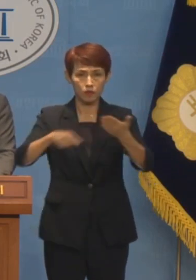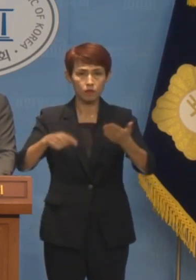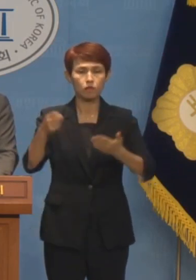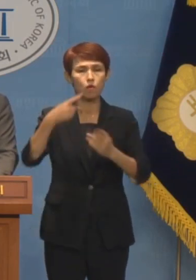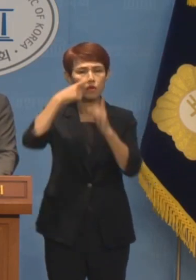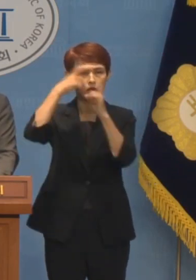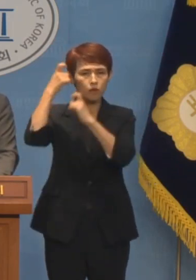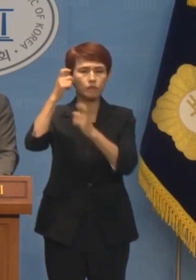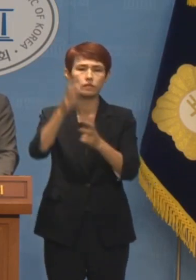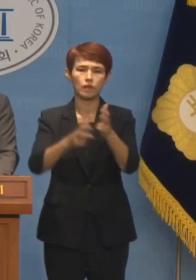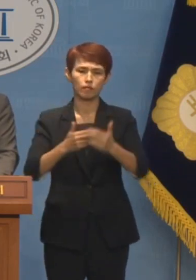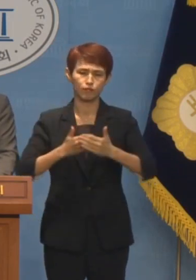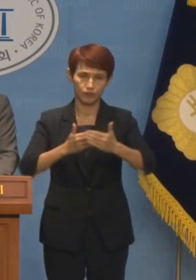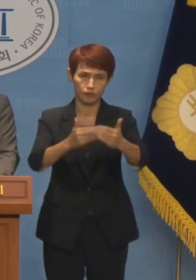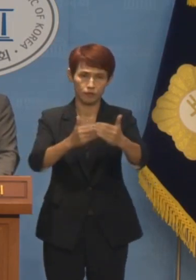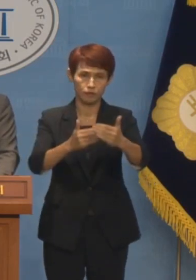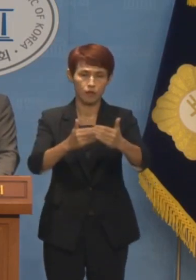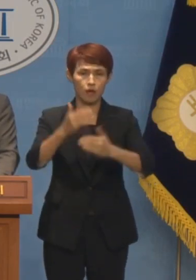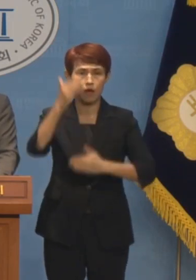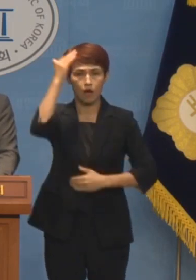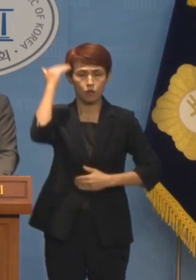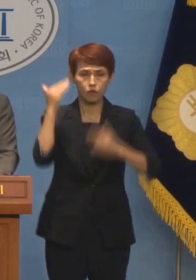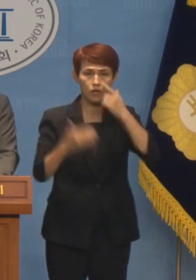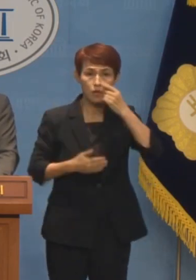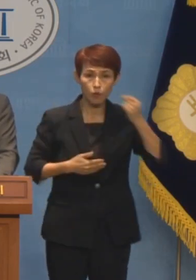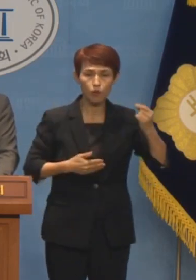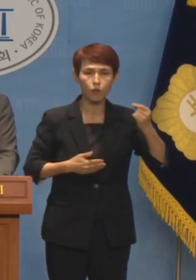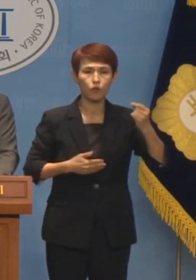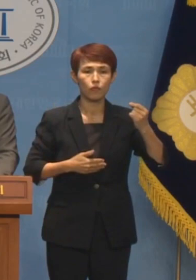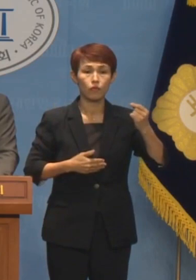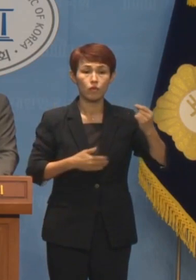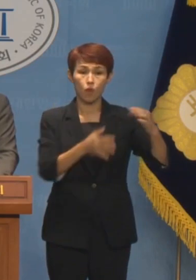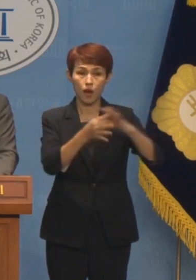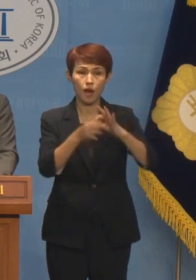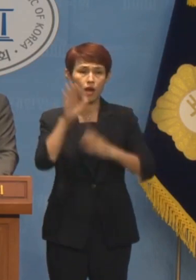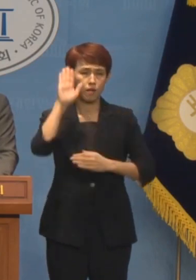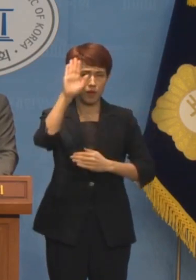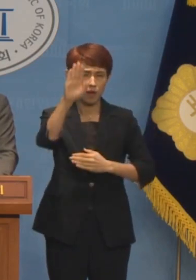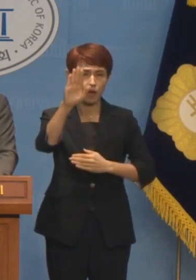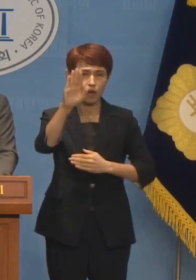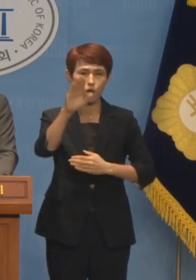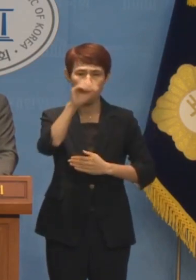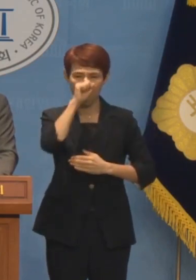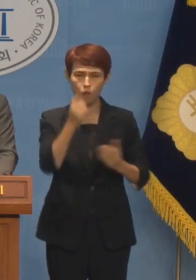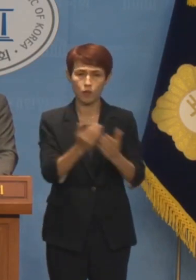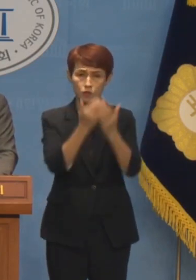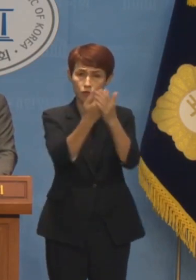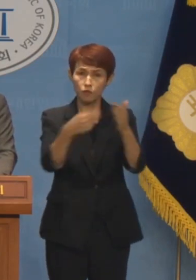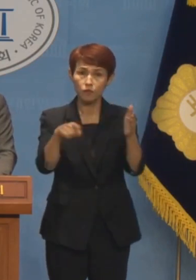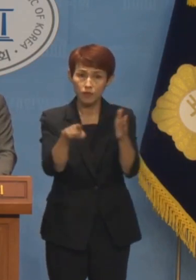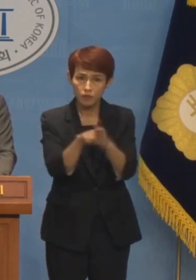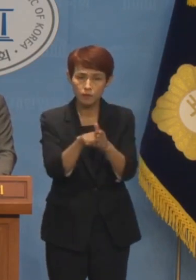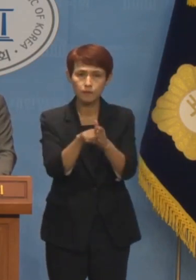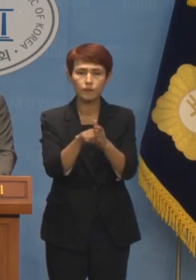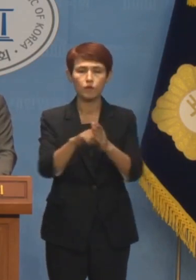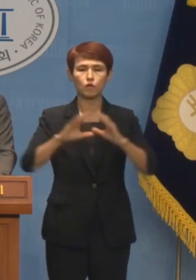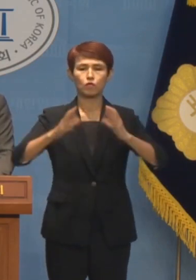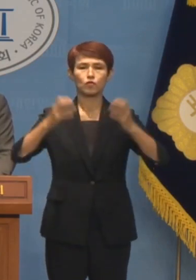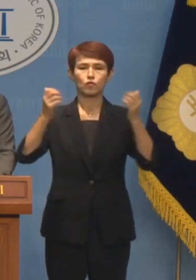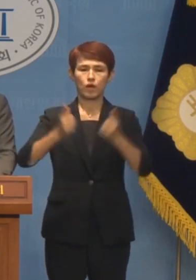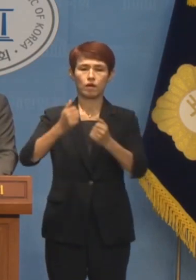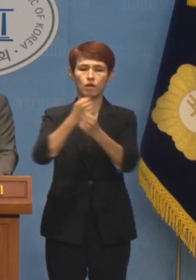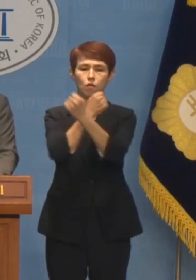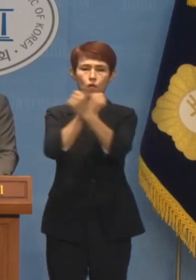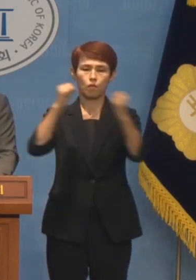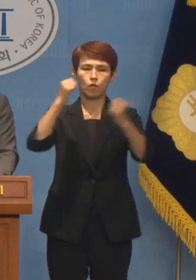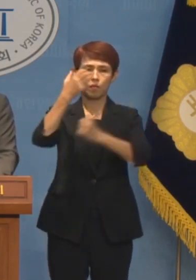또 미래지향적인 한일 관계의 발전적 정립을 위해 국회 광복